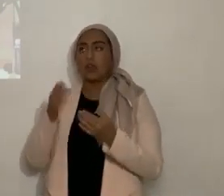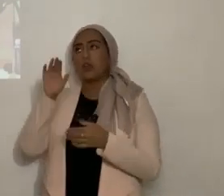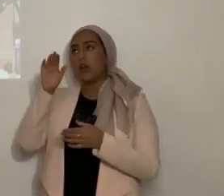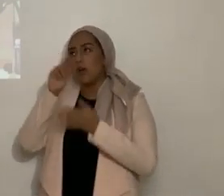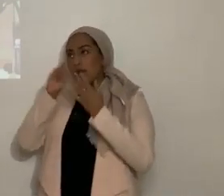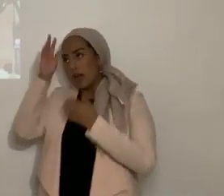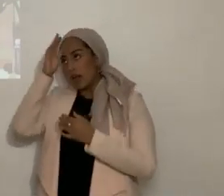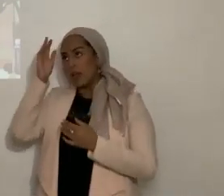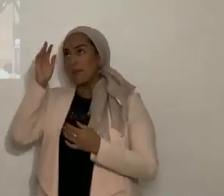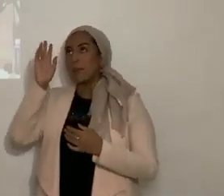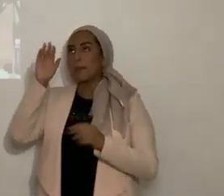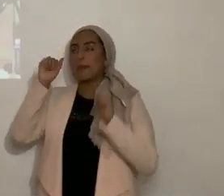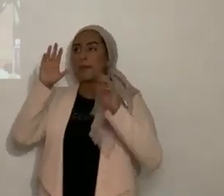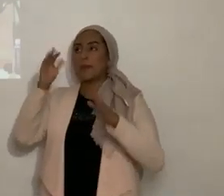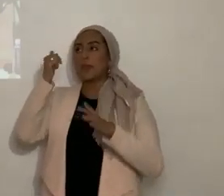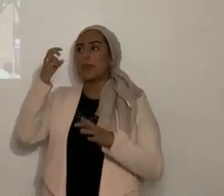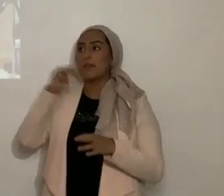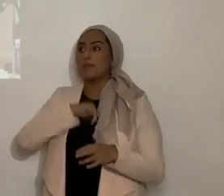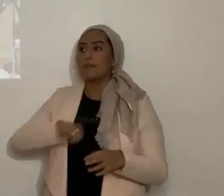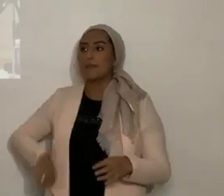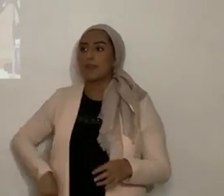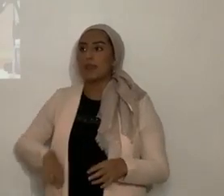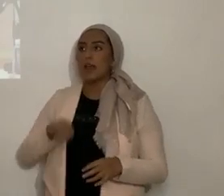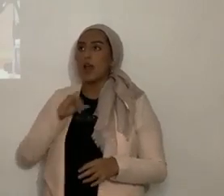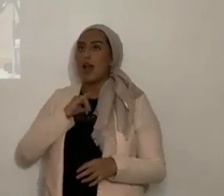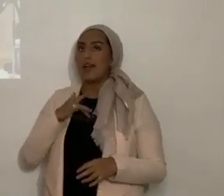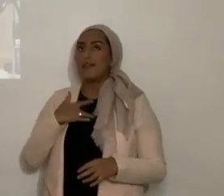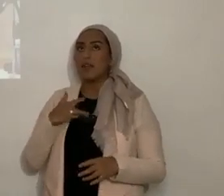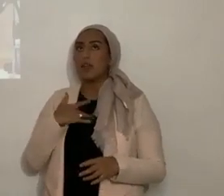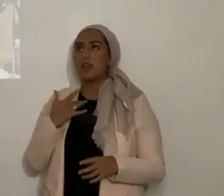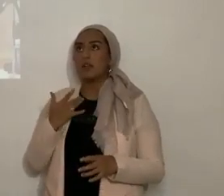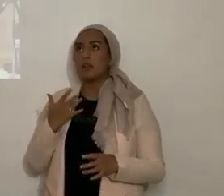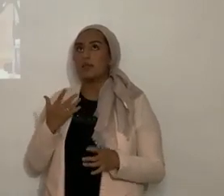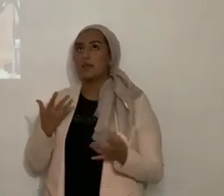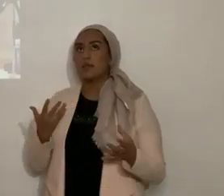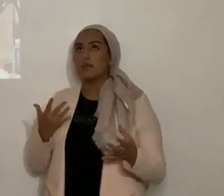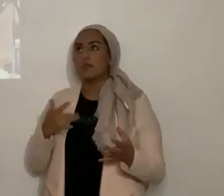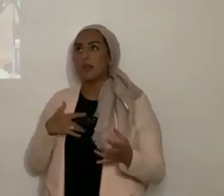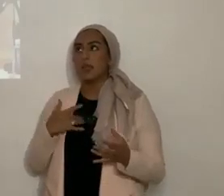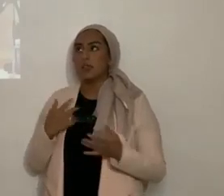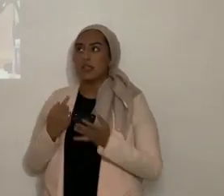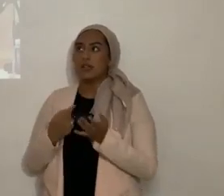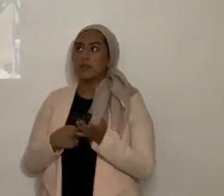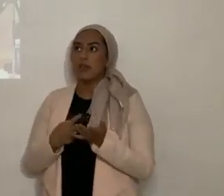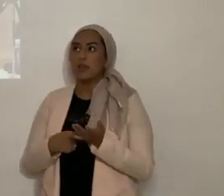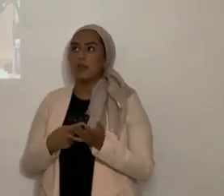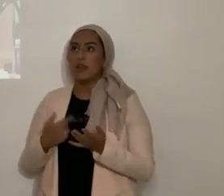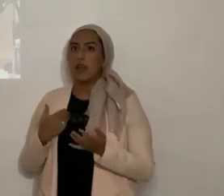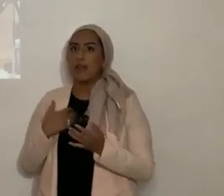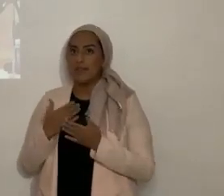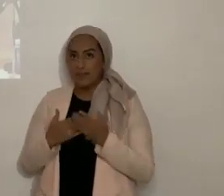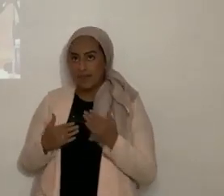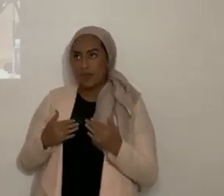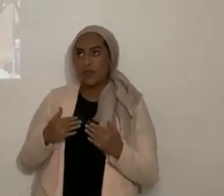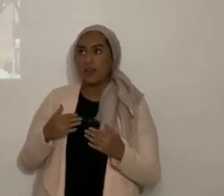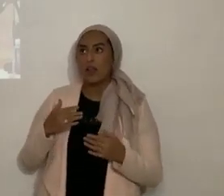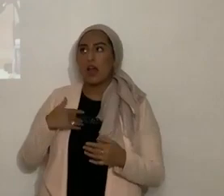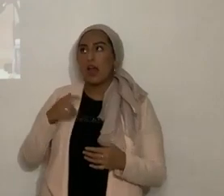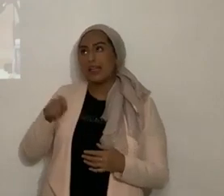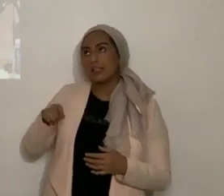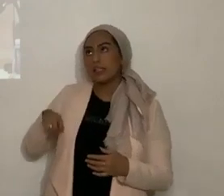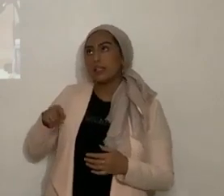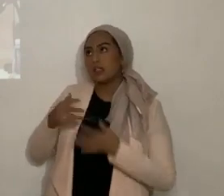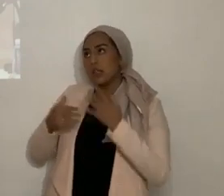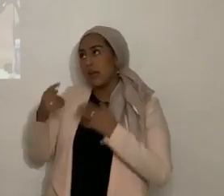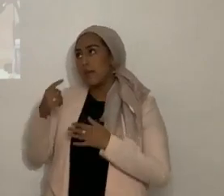Yahweh, bendito Yahshua HaMashiach. Yo me siento pues preocupado, tengo un poquito de